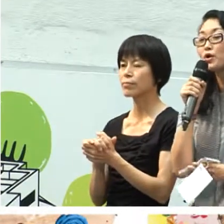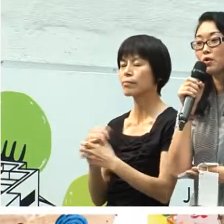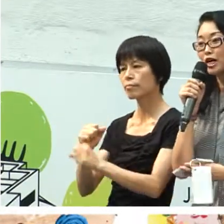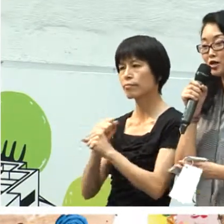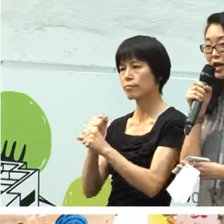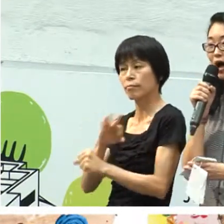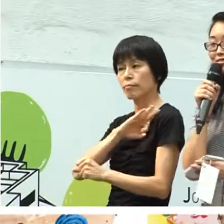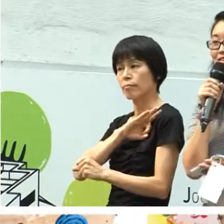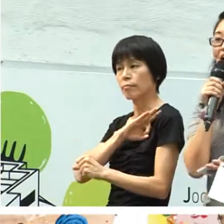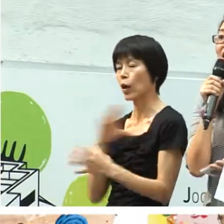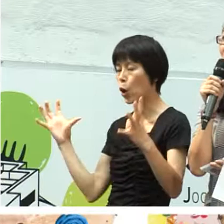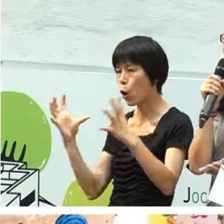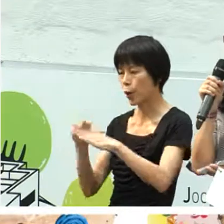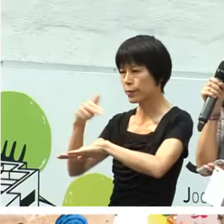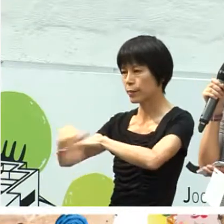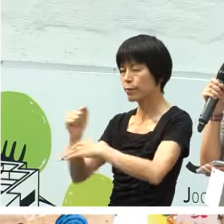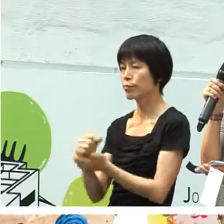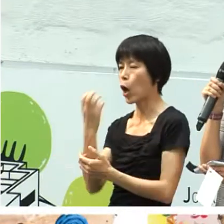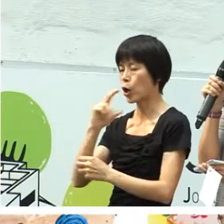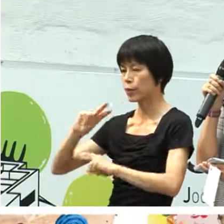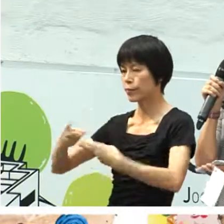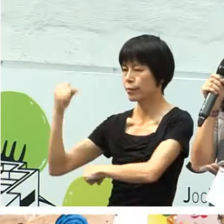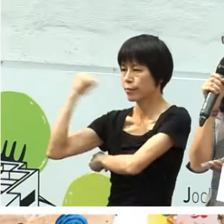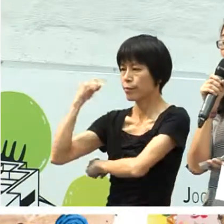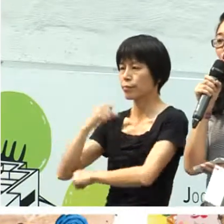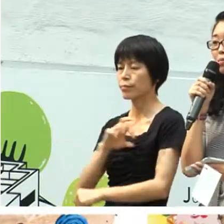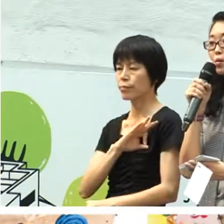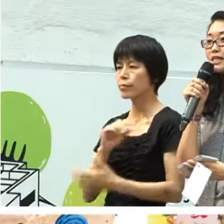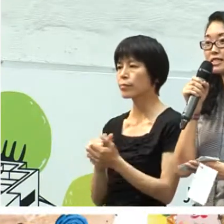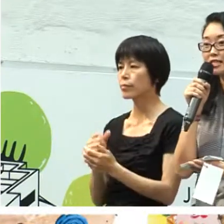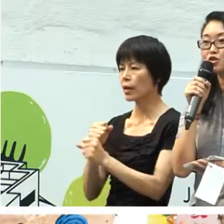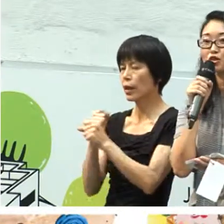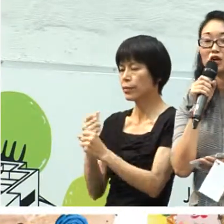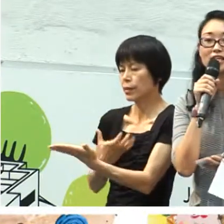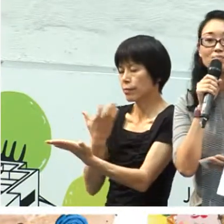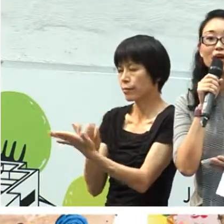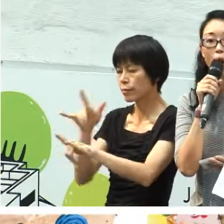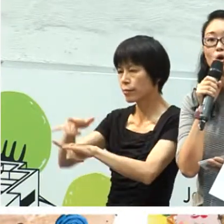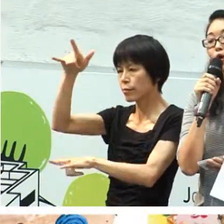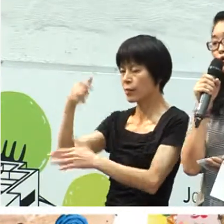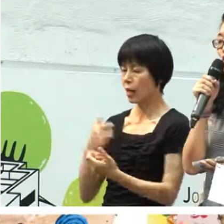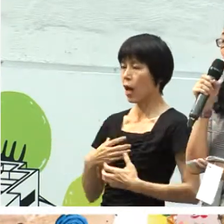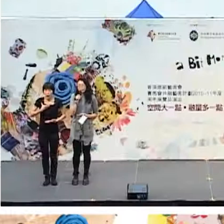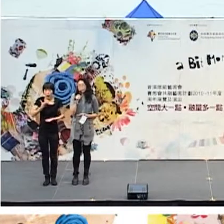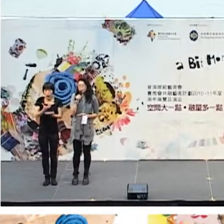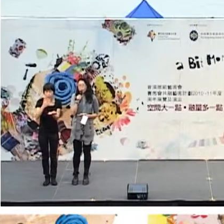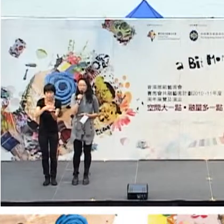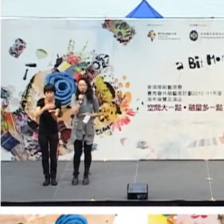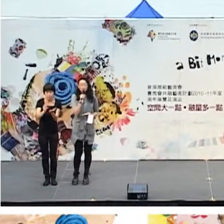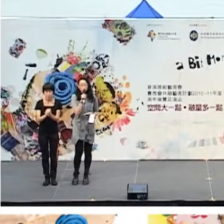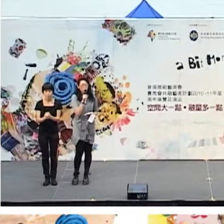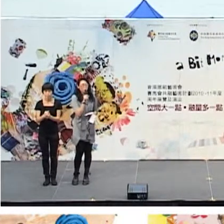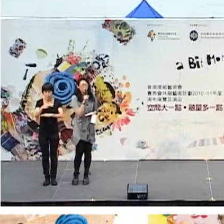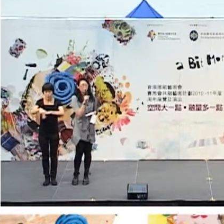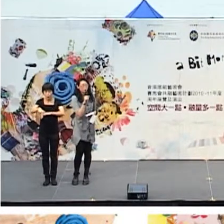賽馬會共融藝術計劃是香港展能藝術會透過香港賽馬會慈善信託基金的慷慨捐助而舉辦